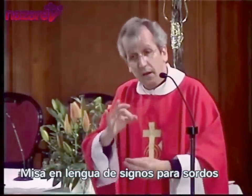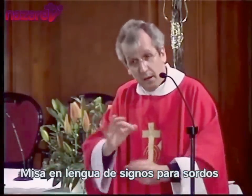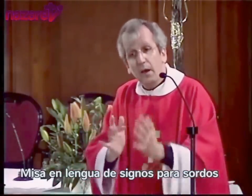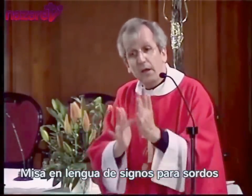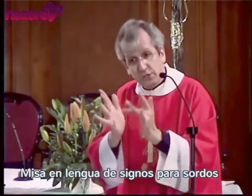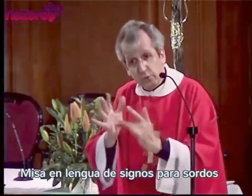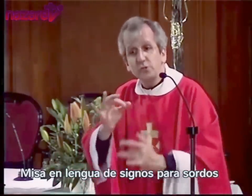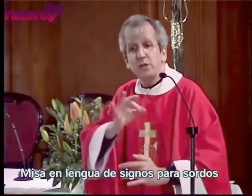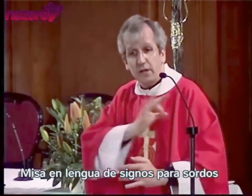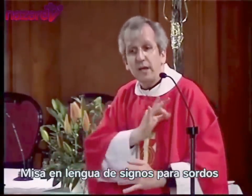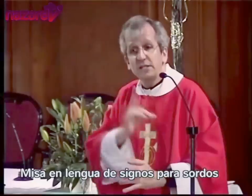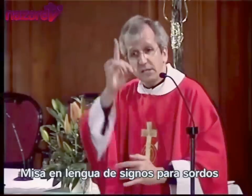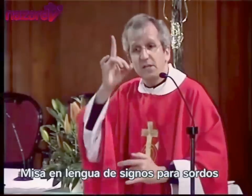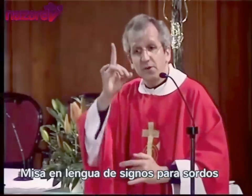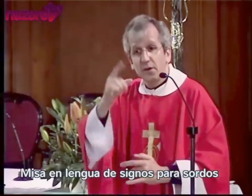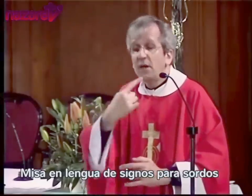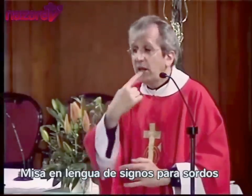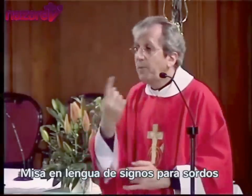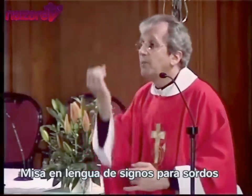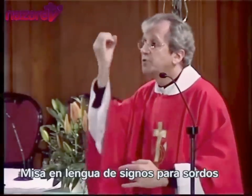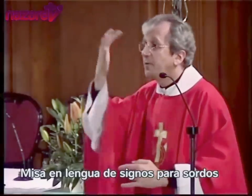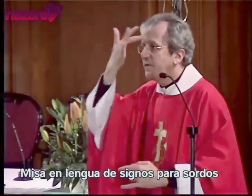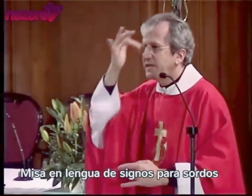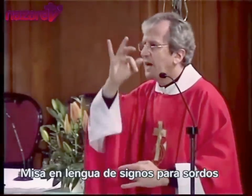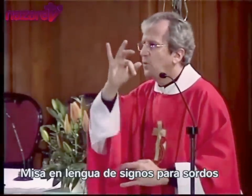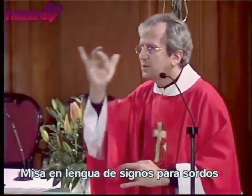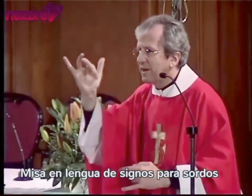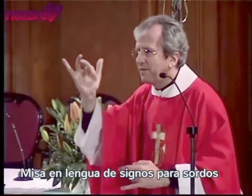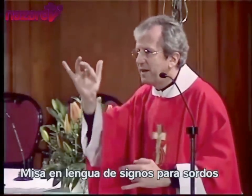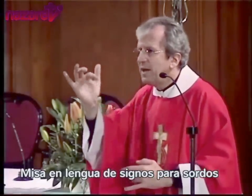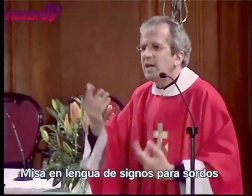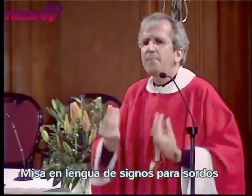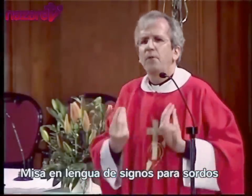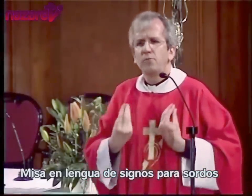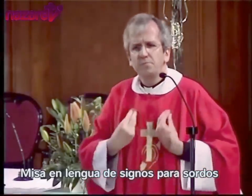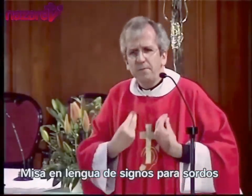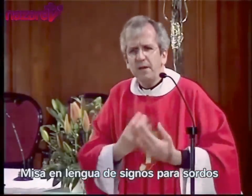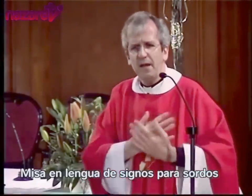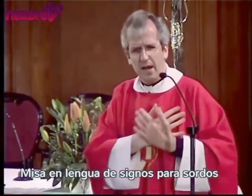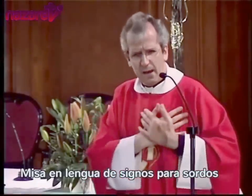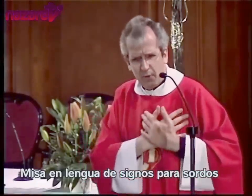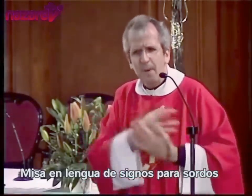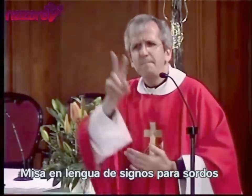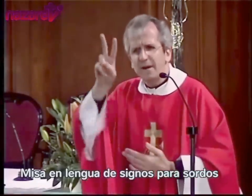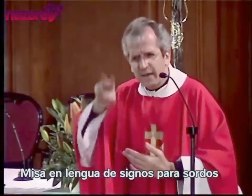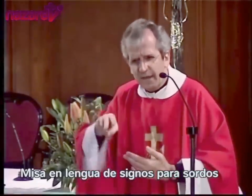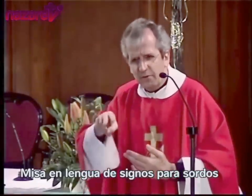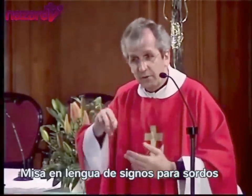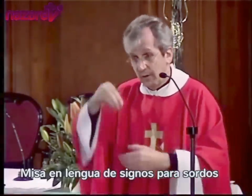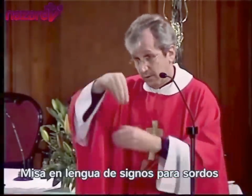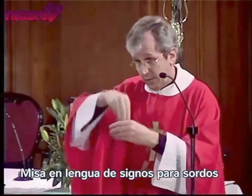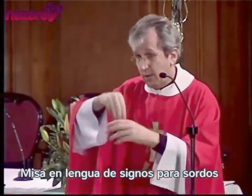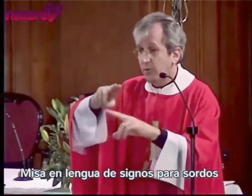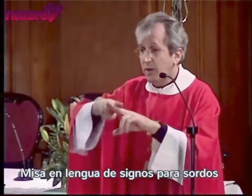decir, Jesús es el Señor, y podemos profesar nuestra fe, y podemos vivir el amor